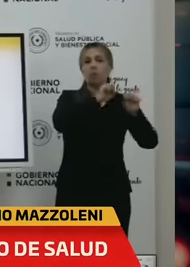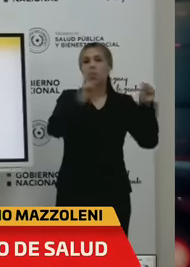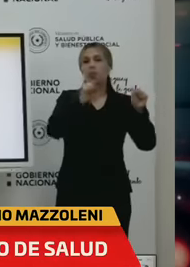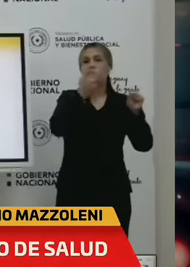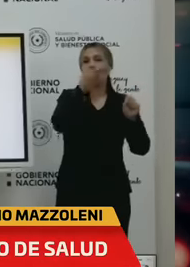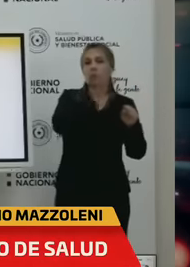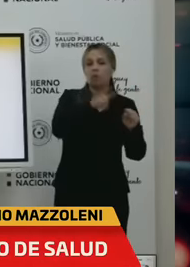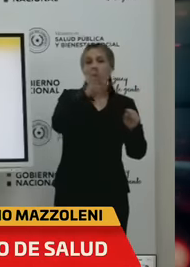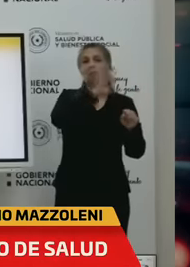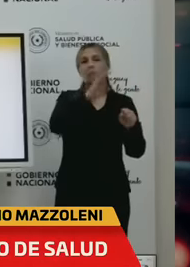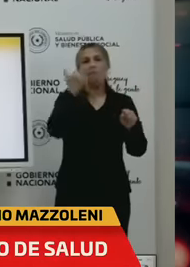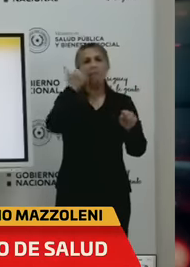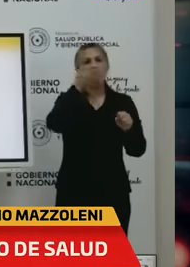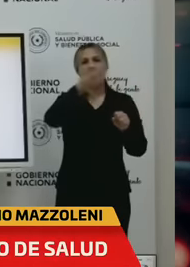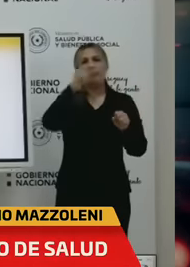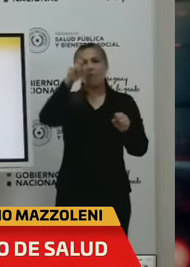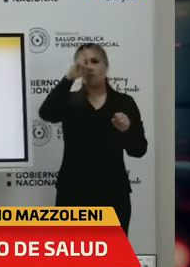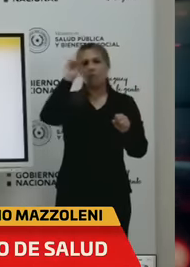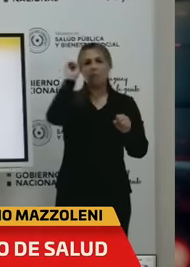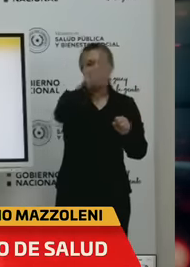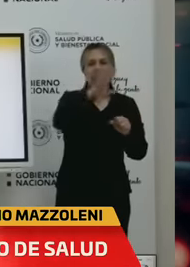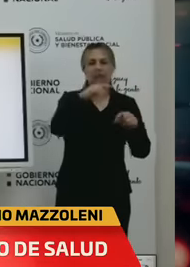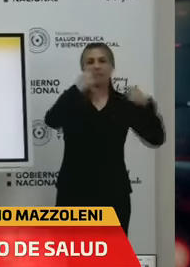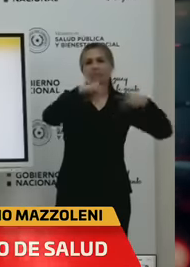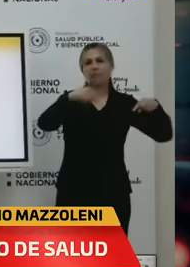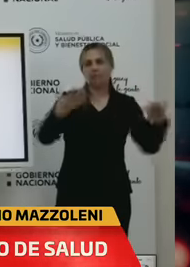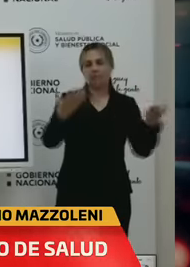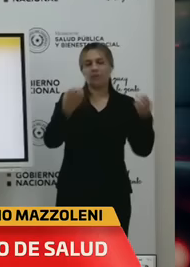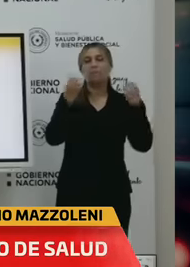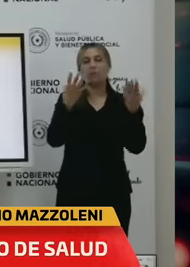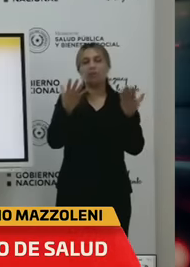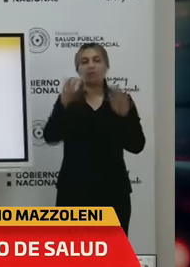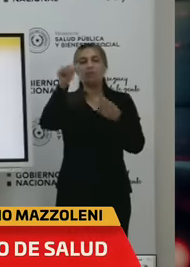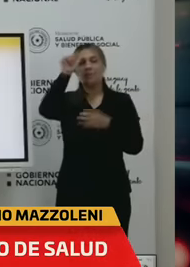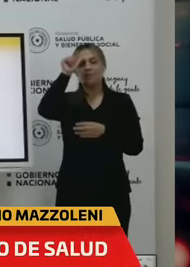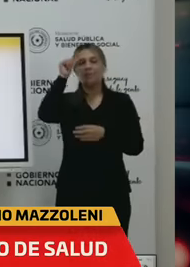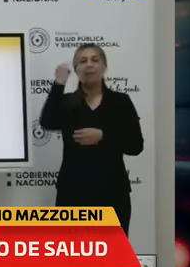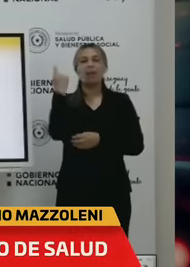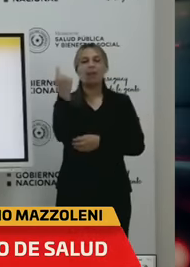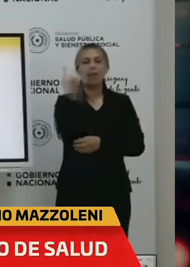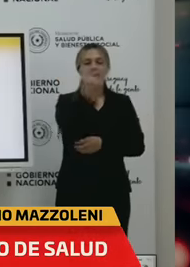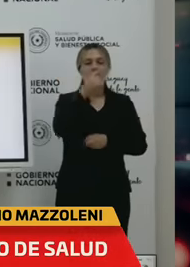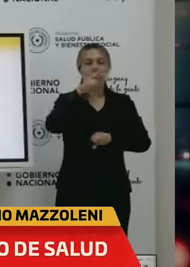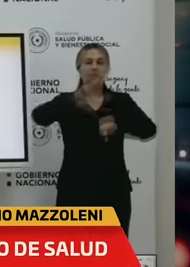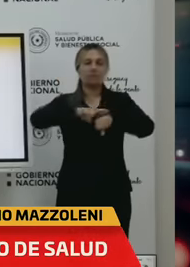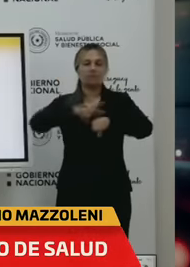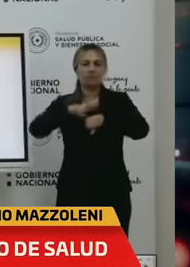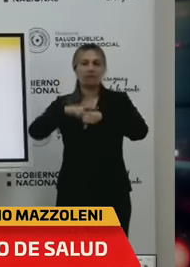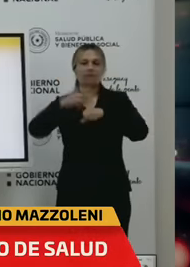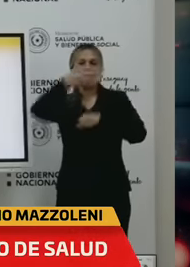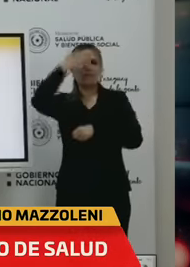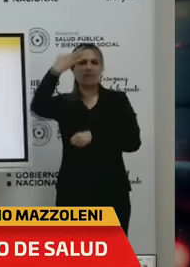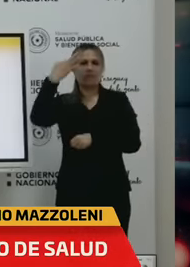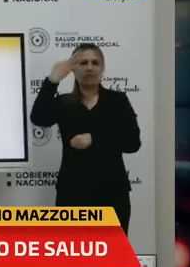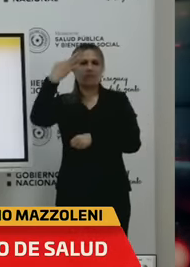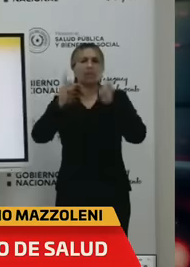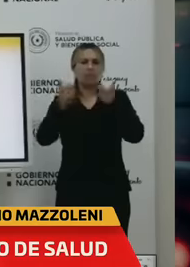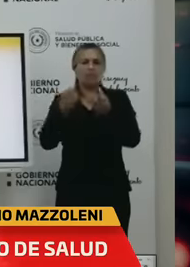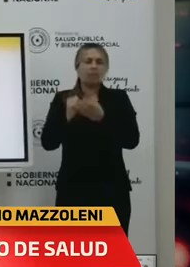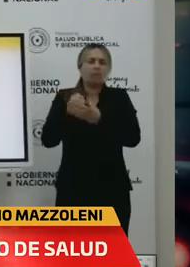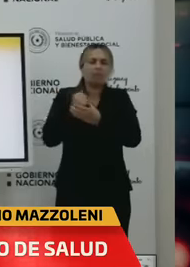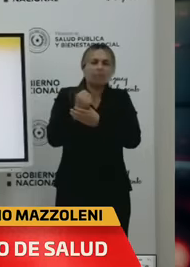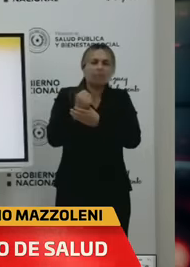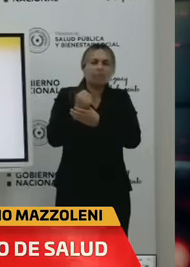puede incluso conducirle a la muerte. Entonces, estamos hablando de cuestiones muy serias y estamos hablando de un esfuerzo colectivo que